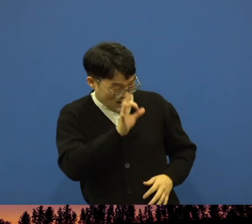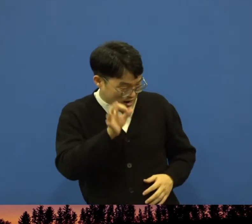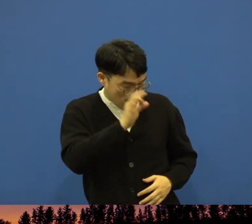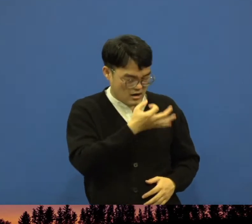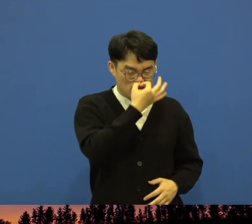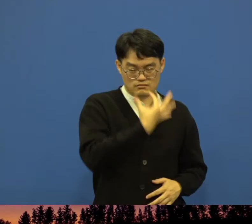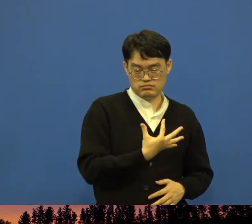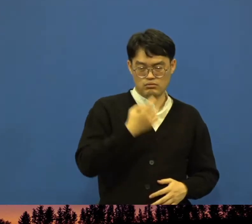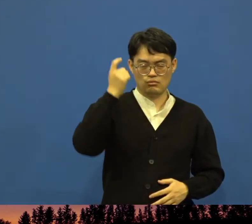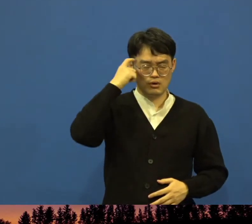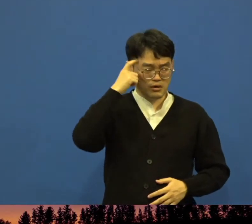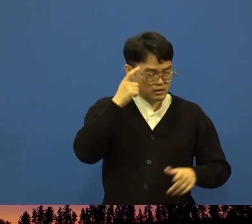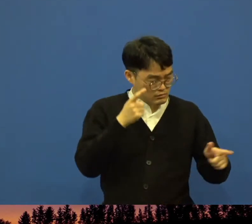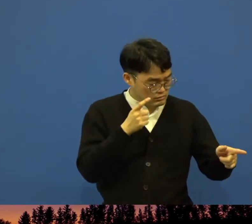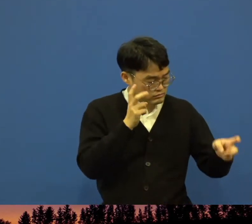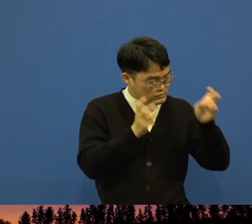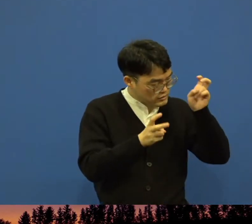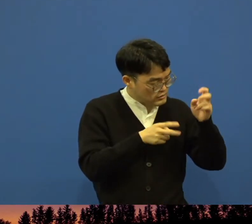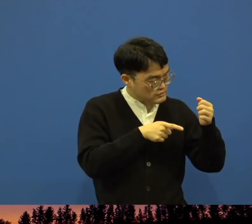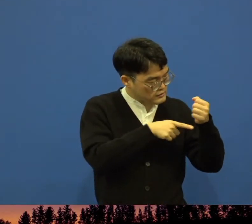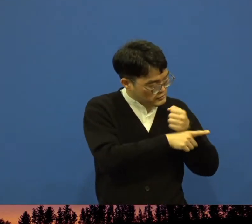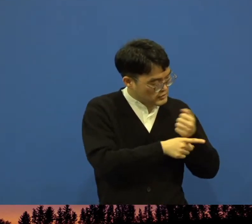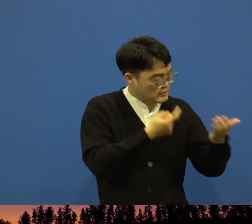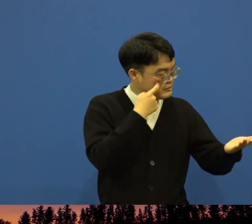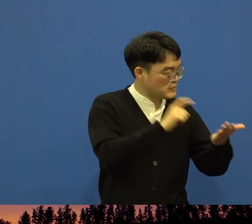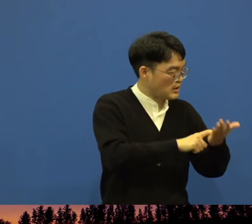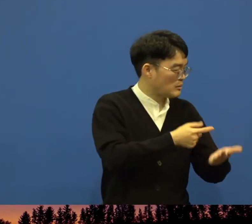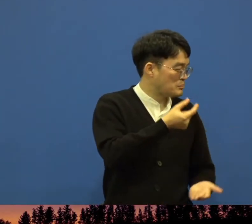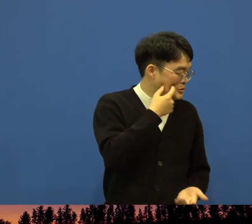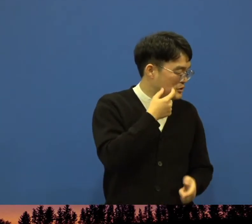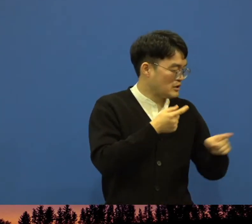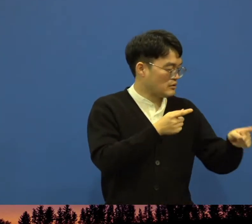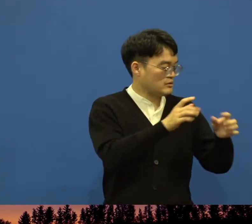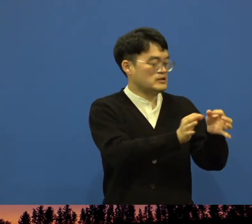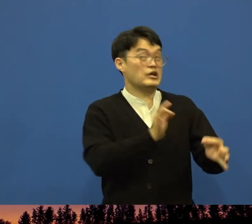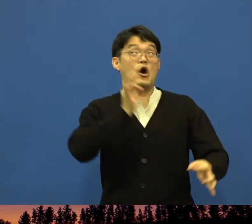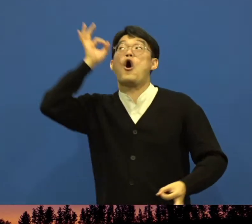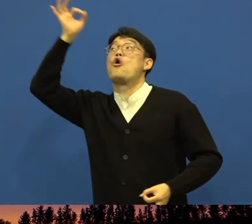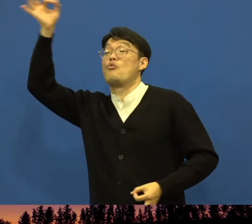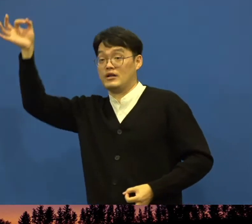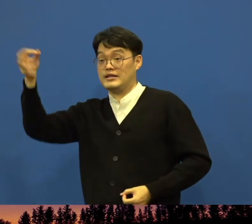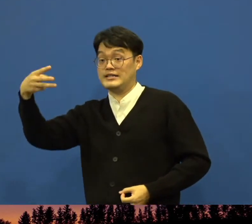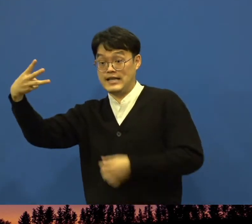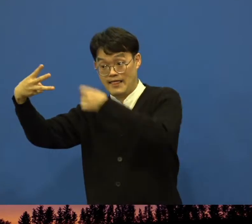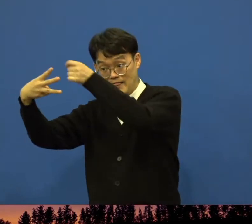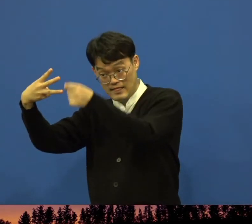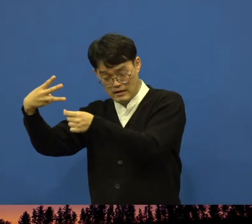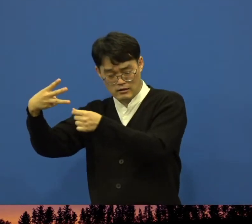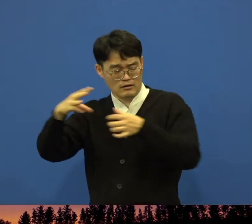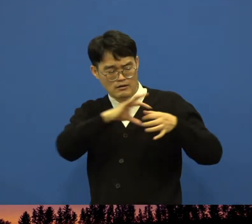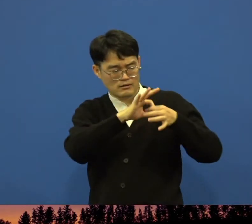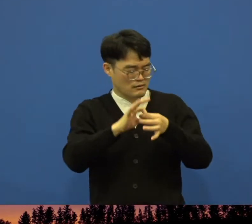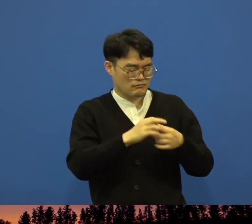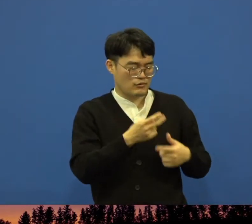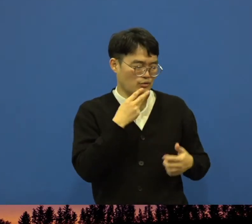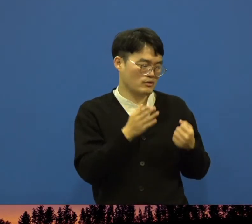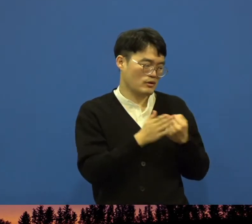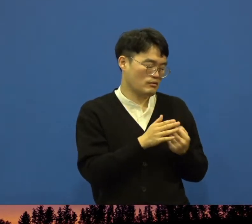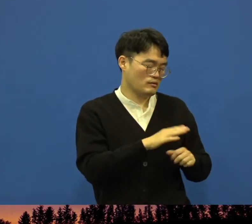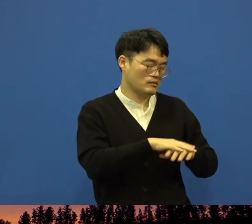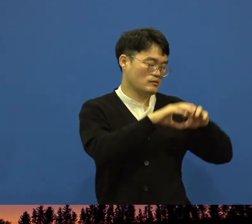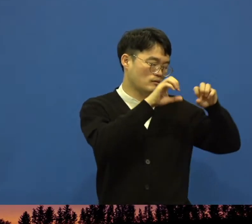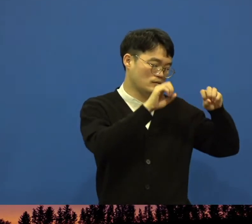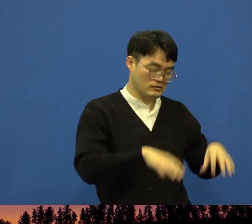의미를 발견하지 못했고, 그 의미는 영혼과 연결되지 않았다. 하나님과 연결되지 않았다. 하나님과 연결돼야